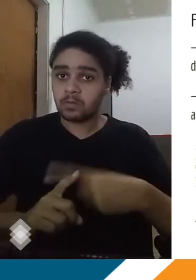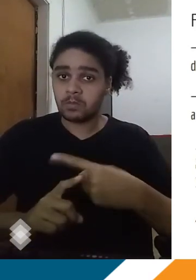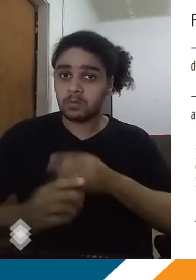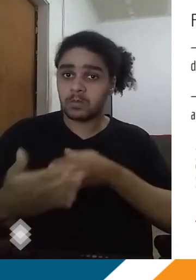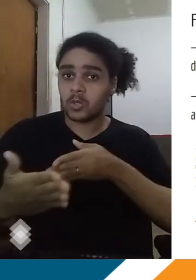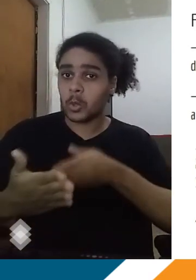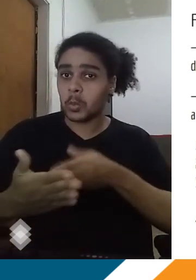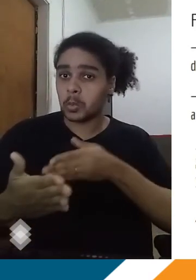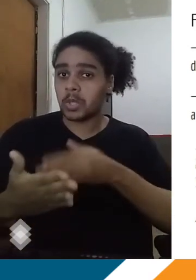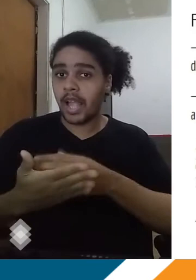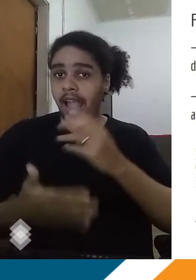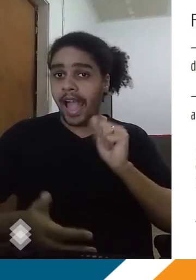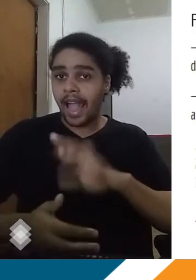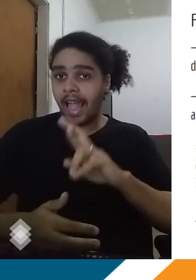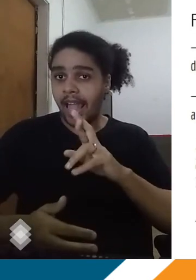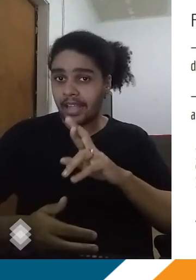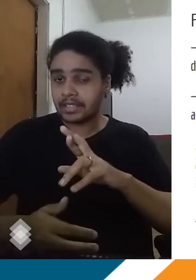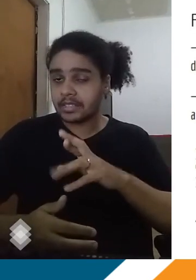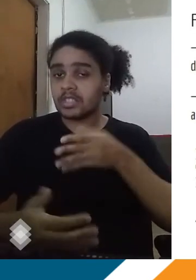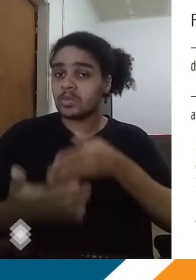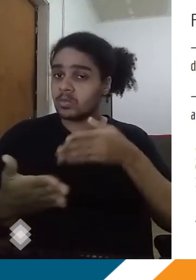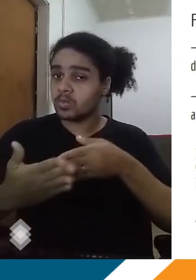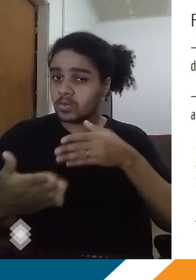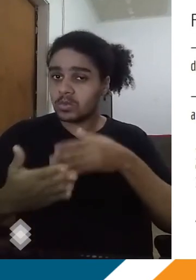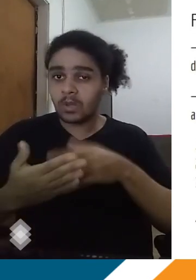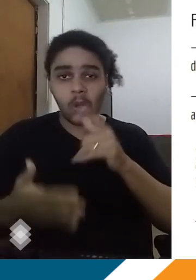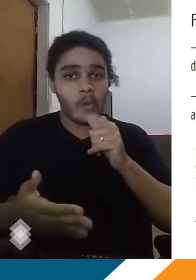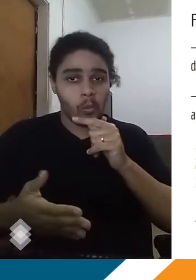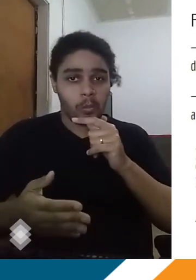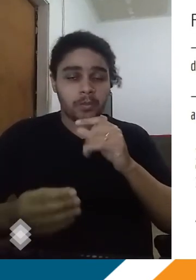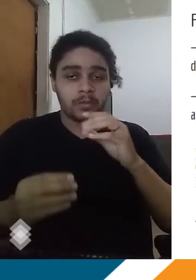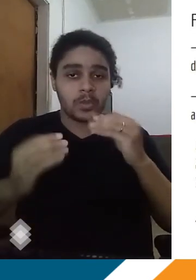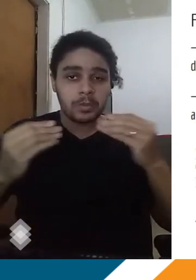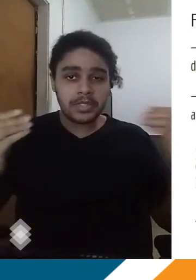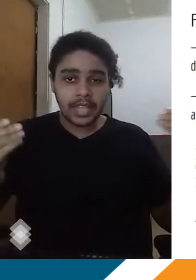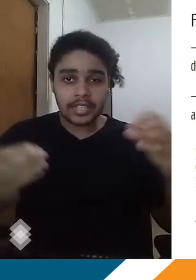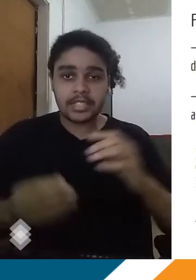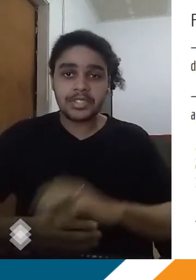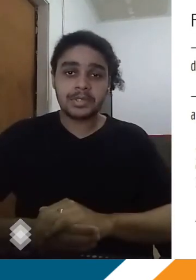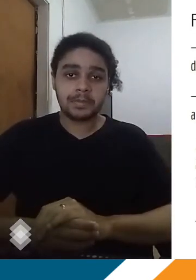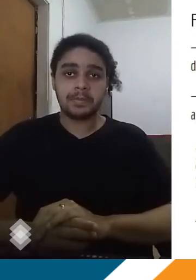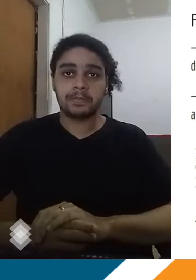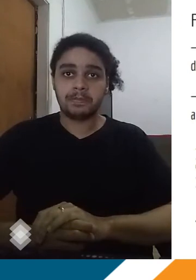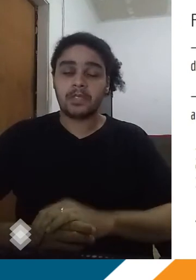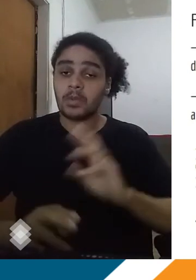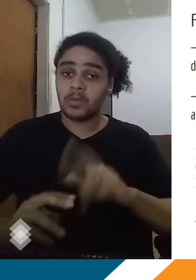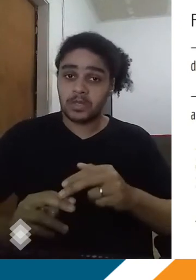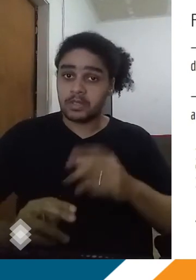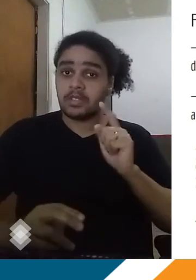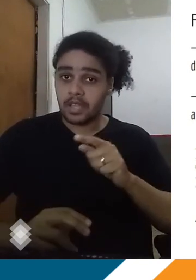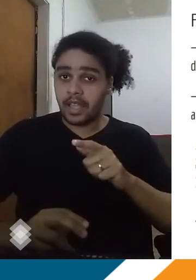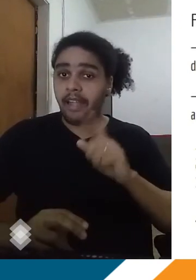nosso país, justamente porque impede a chegada de massas de ar, né, e impede a chegada de umidade, né,